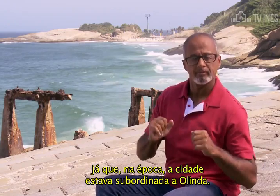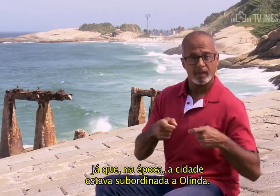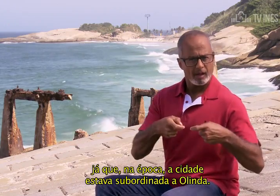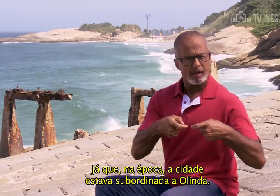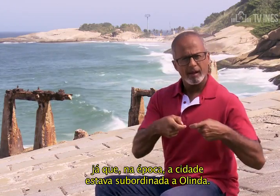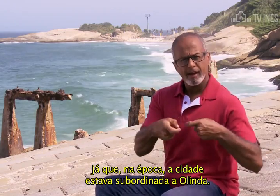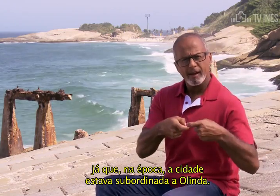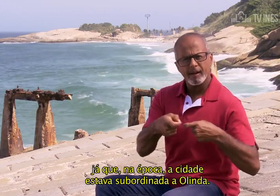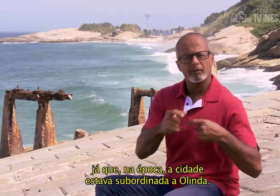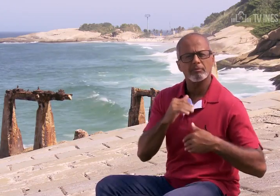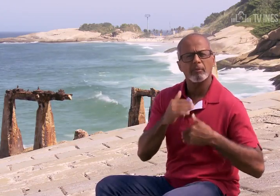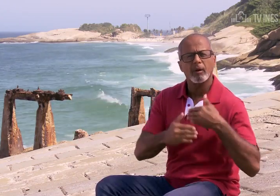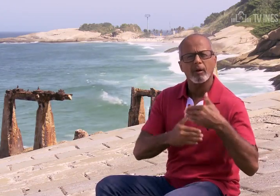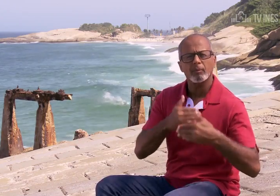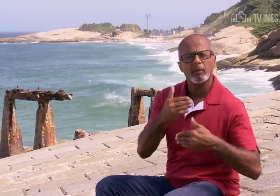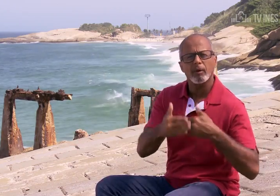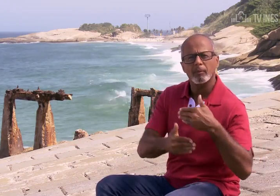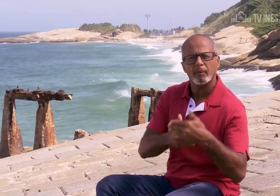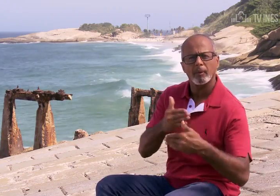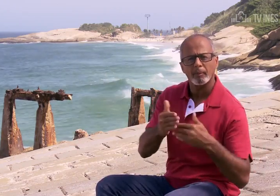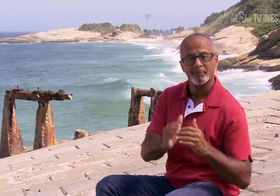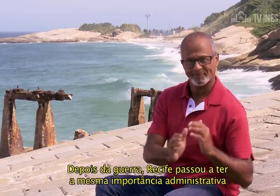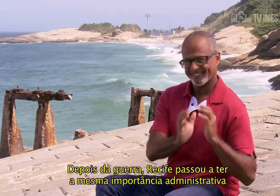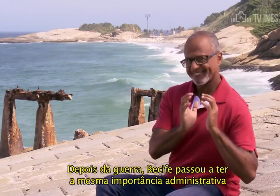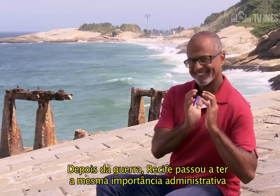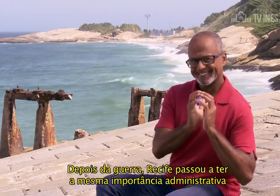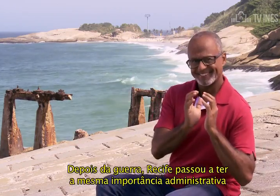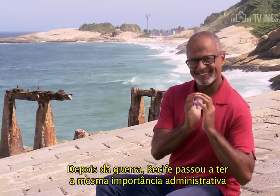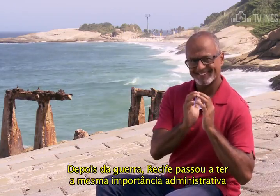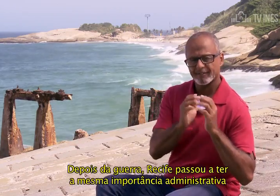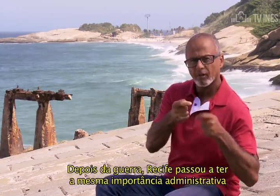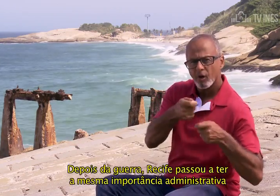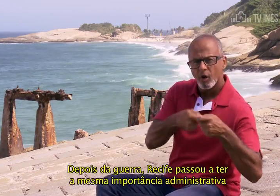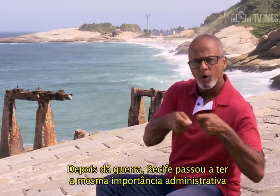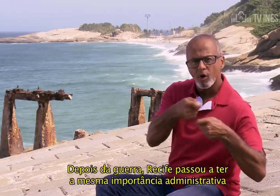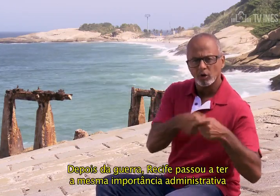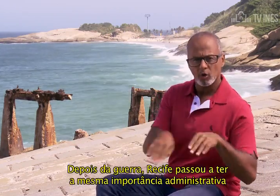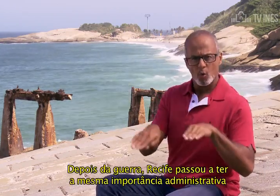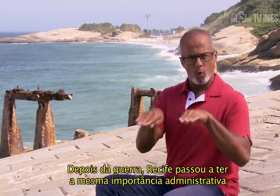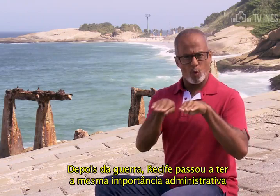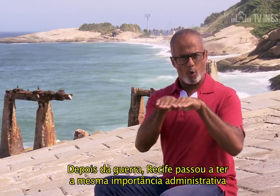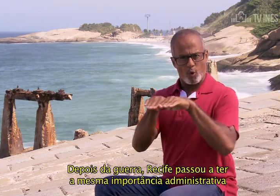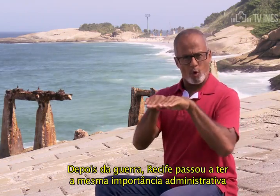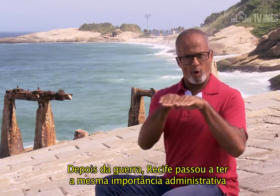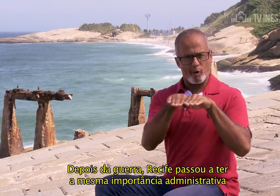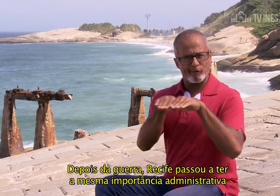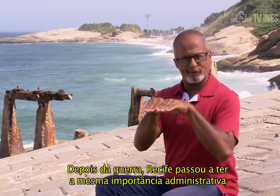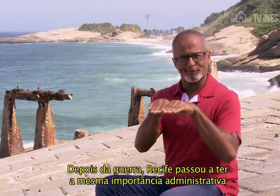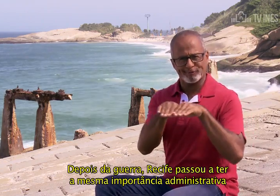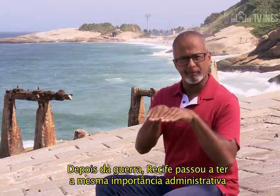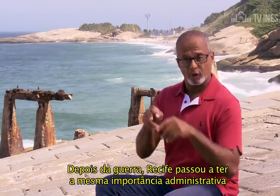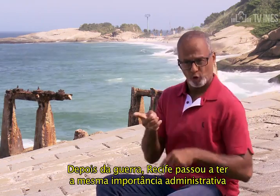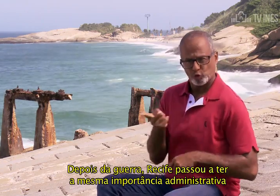subordinada a Olinda. Depois da guerra, Recife passou a ter a mesma